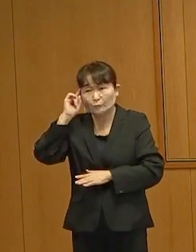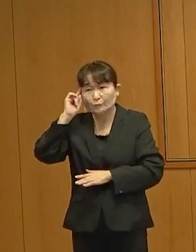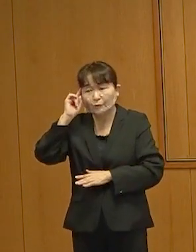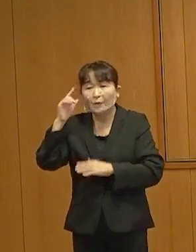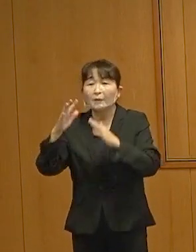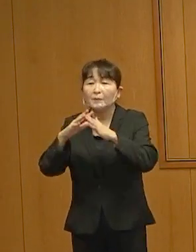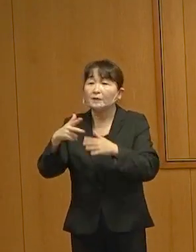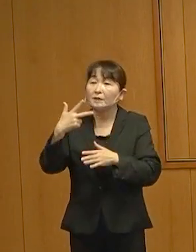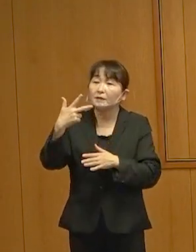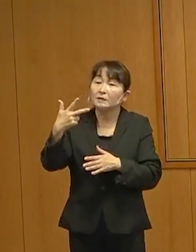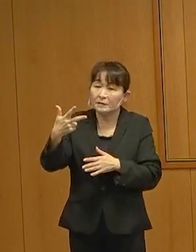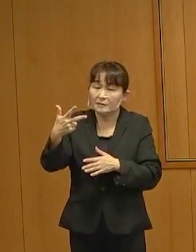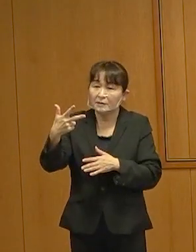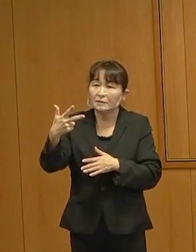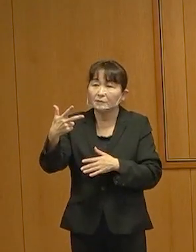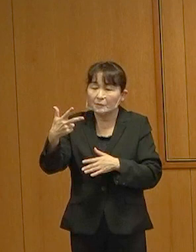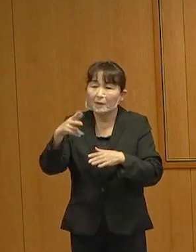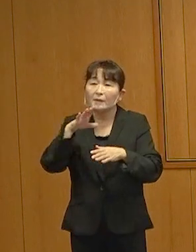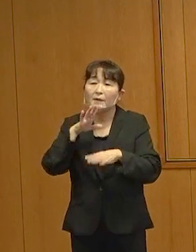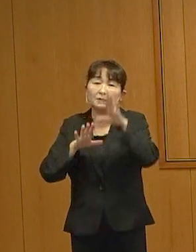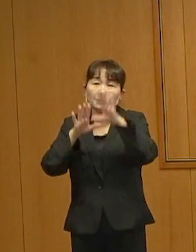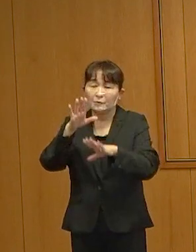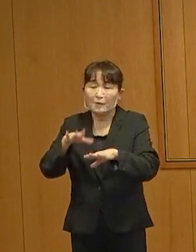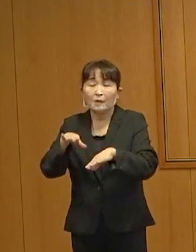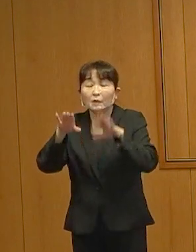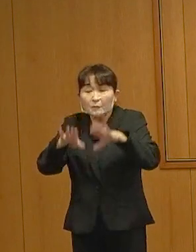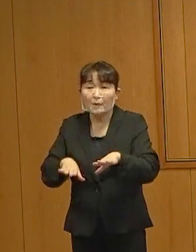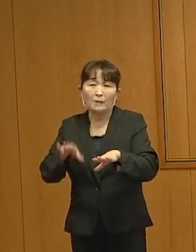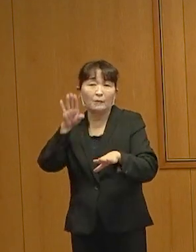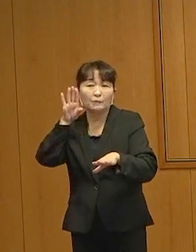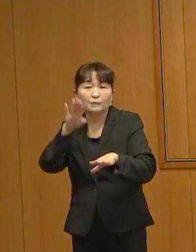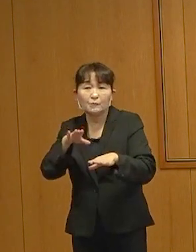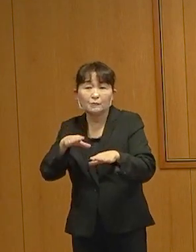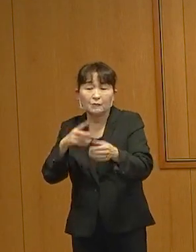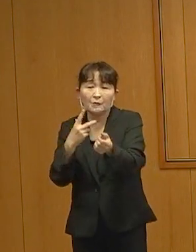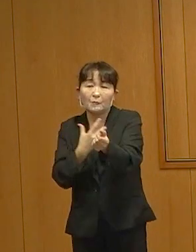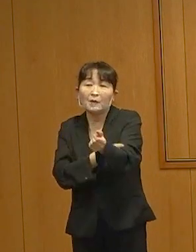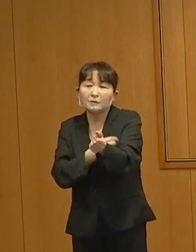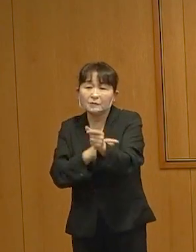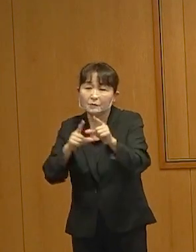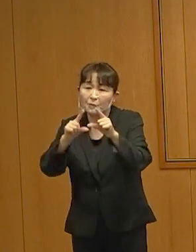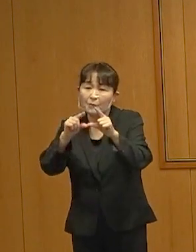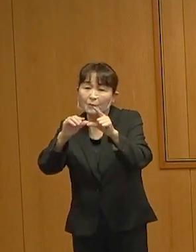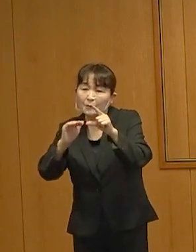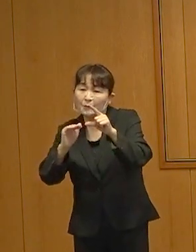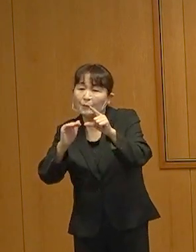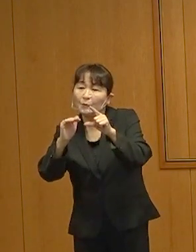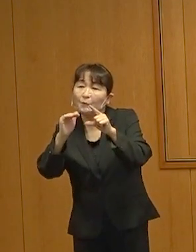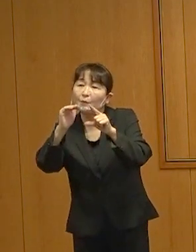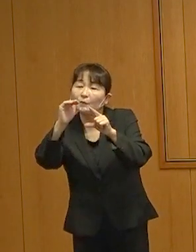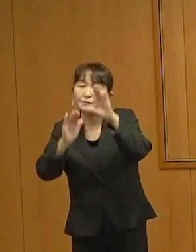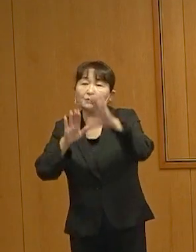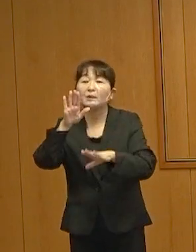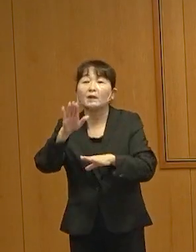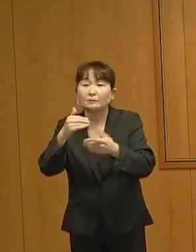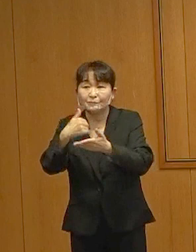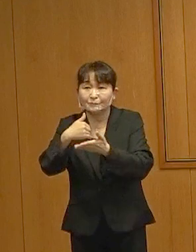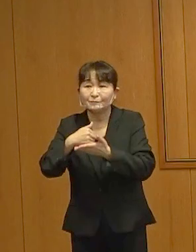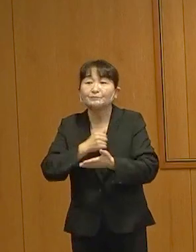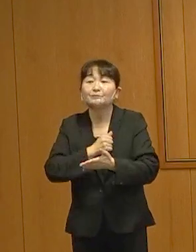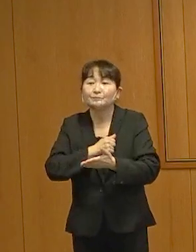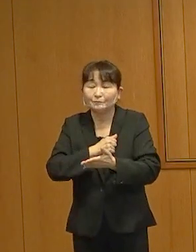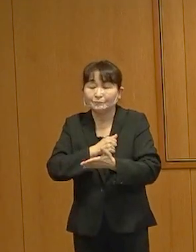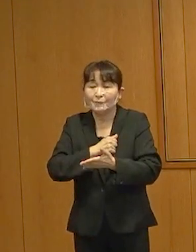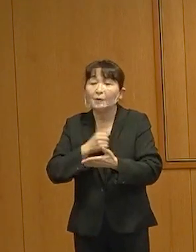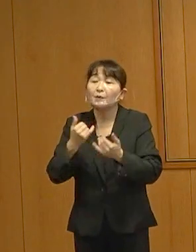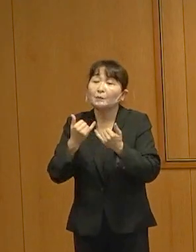宮崎市は現状ではかなり順調に進んでいて、あと一歩というところまで来ていると思います。こういった若者